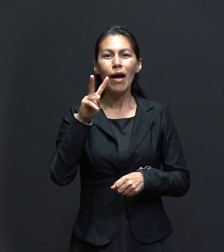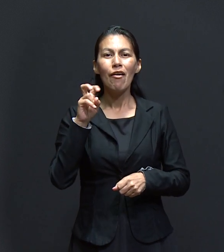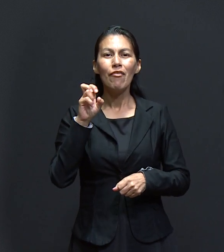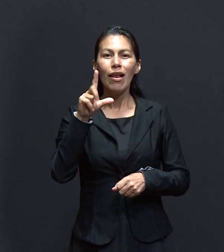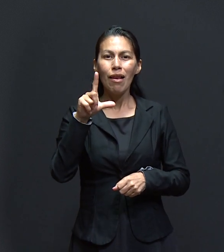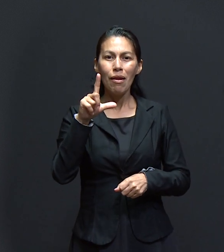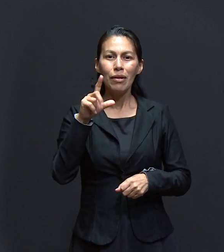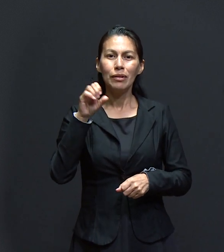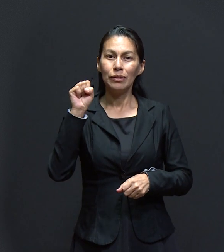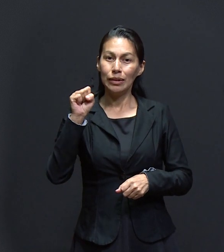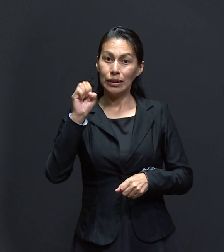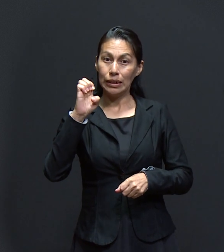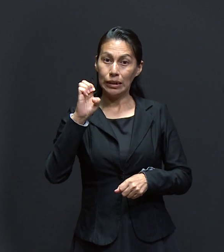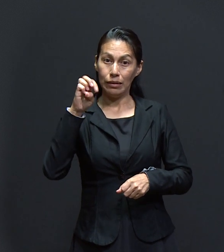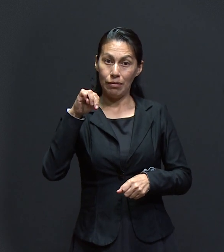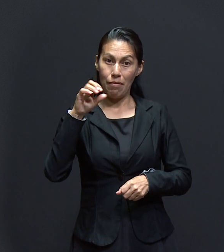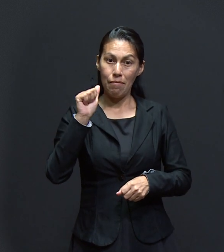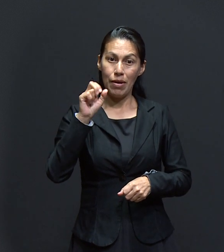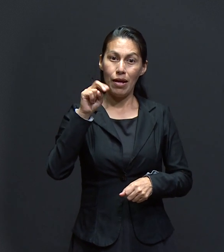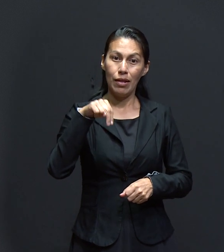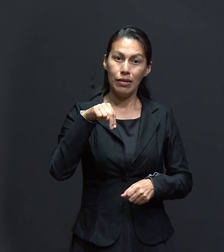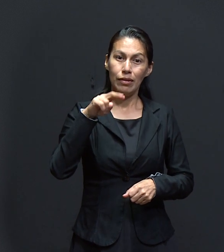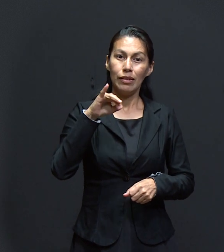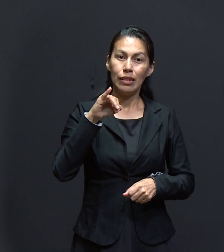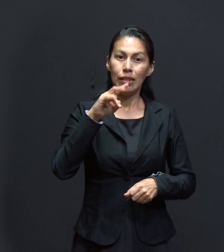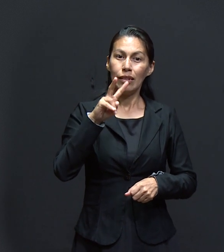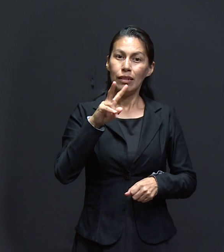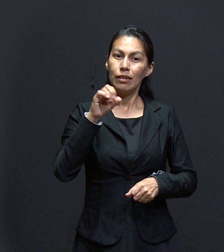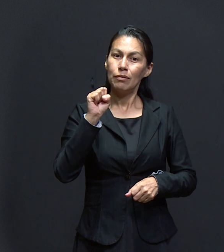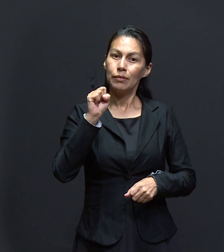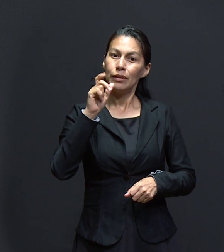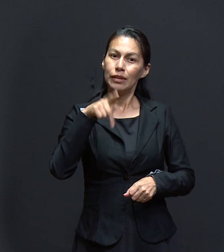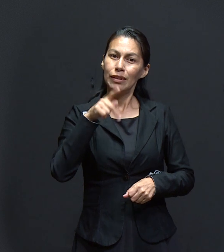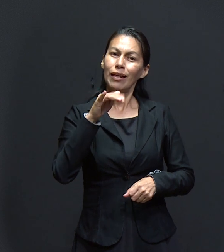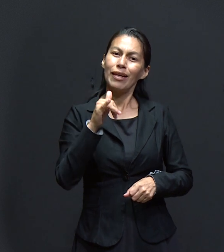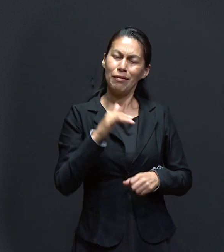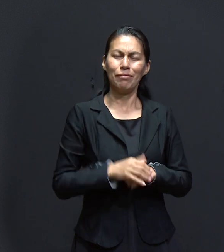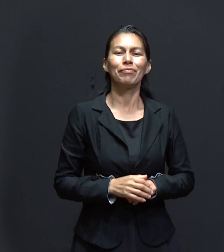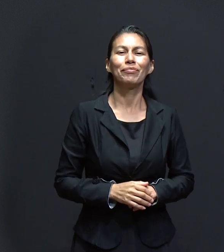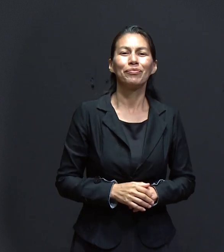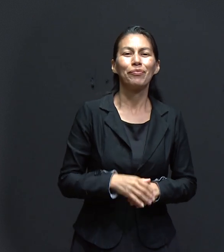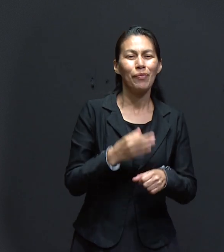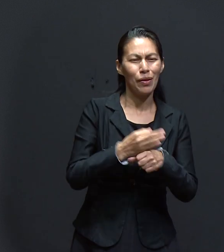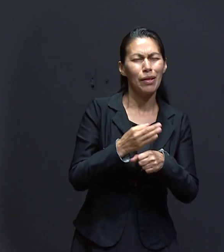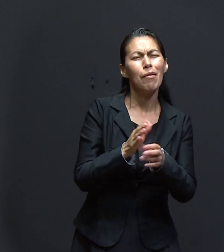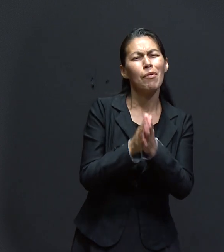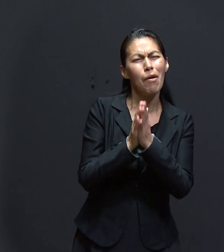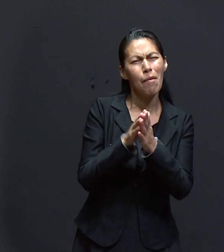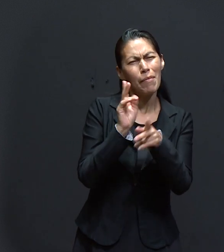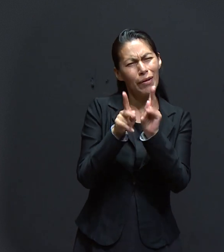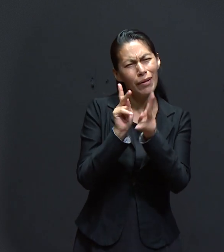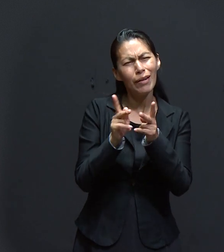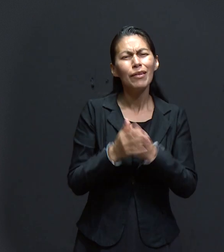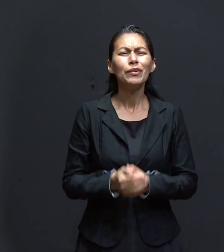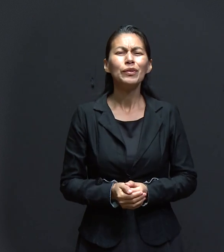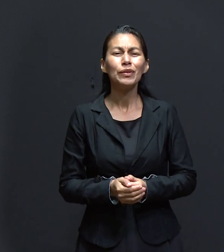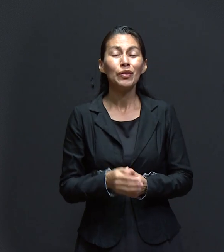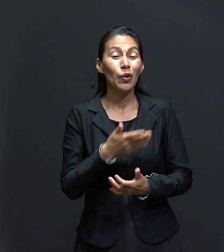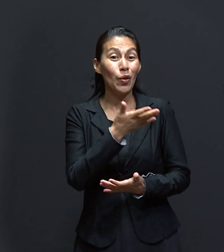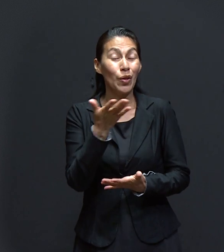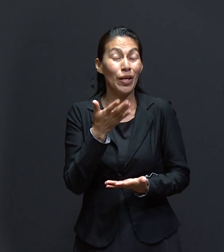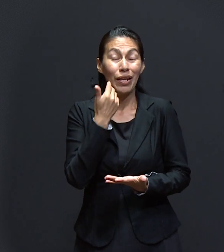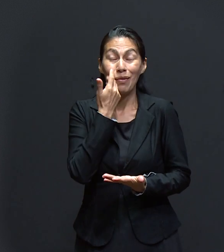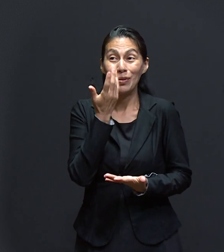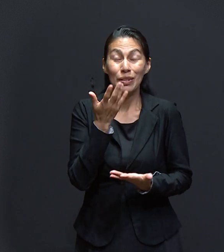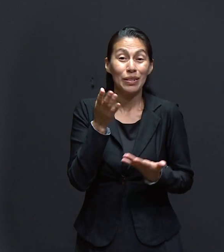nuestro invitado de honor en esta noche gracias para ver gracias por invitación al pastor cuéntanos algo de ti pavel